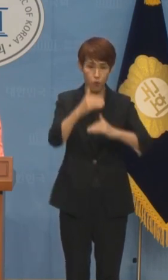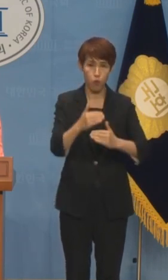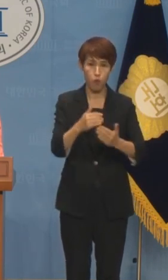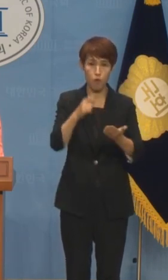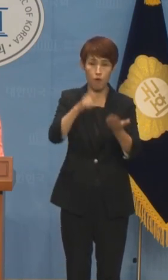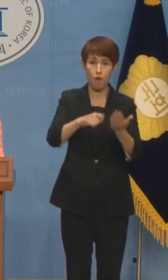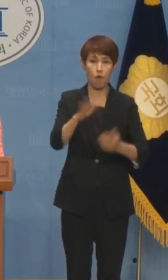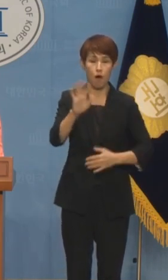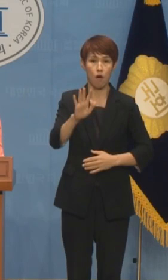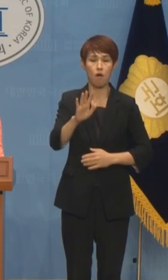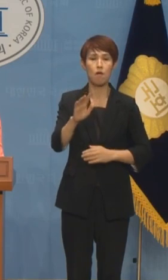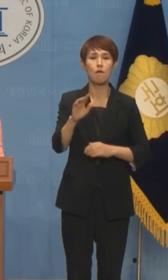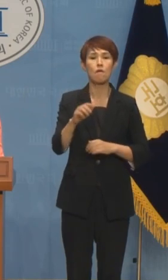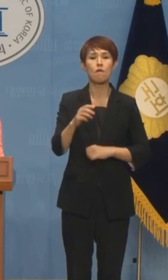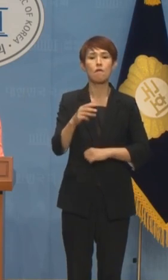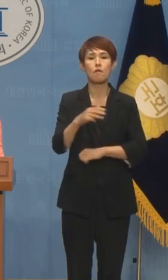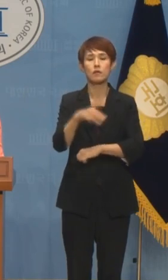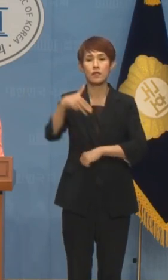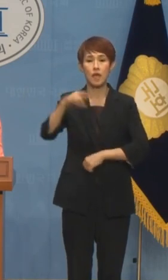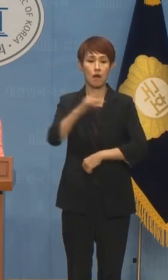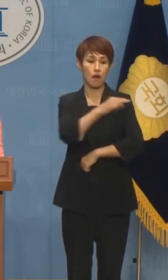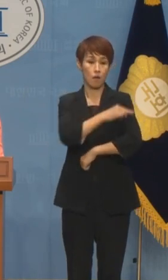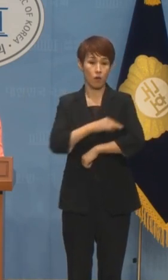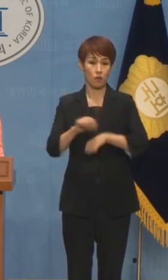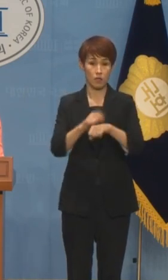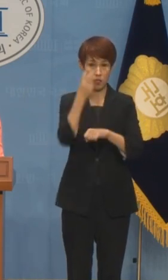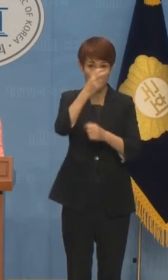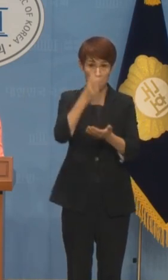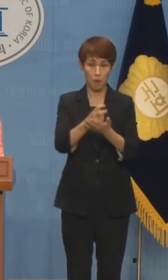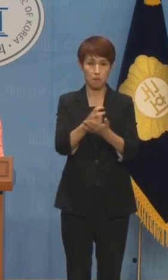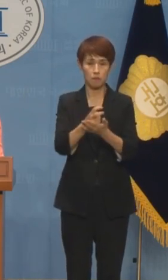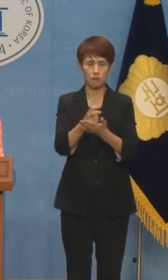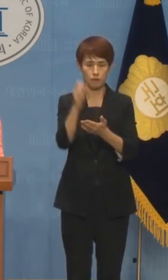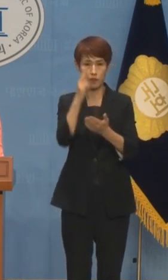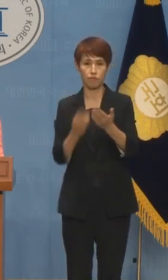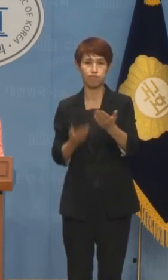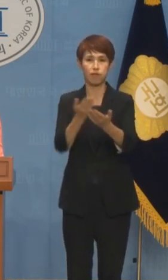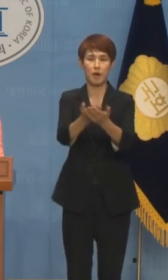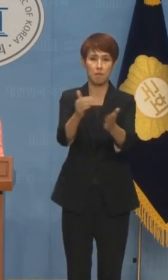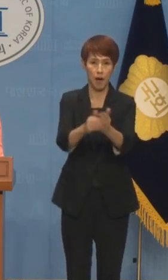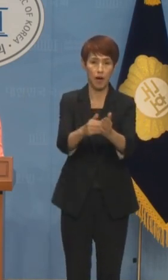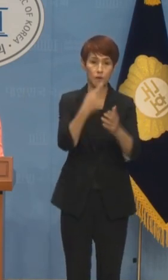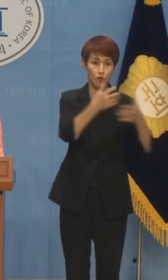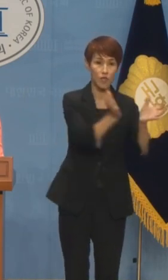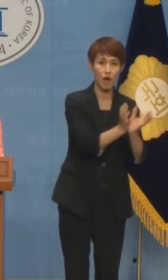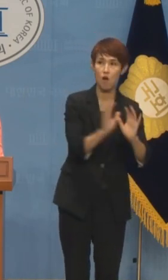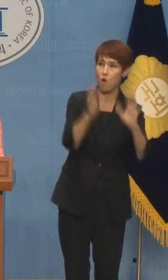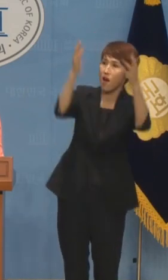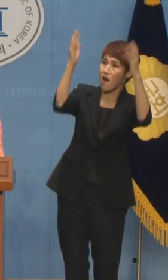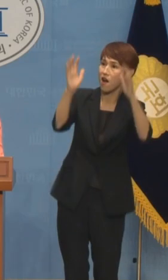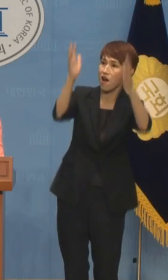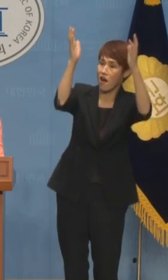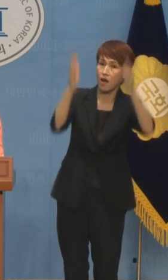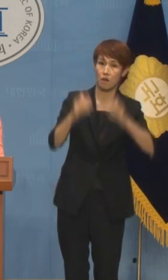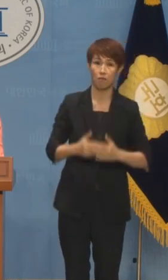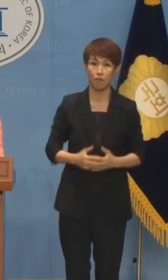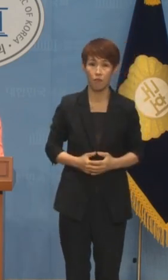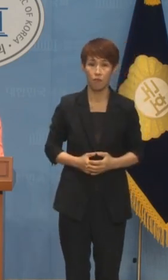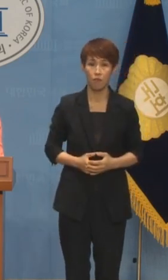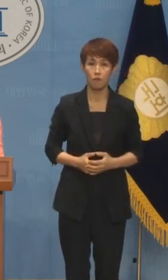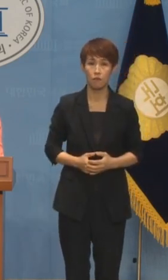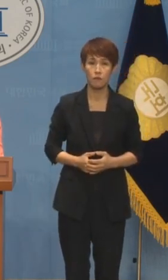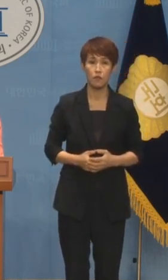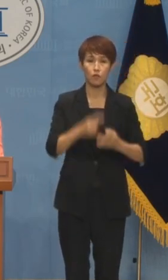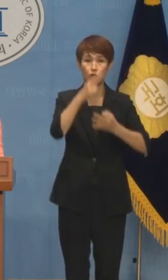해병대원 특검법을 기습 상정했고 민주당 의원들로부터 박수를 받았습니다.